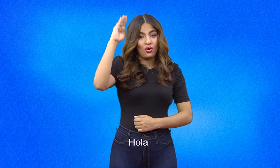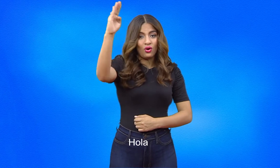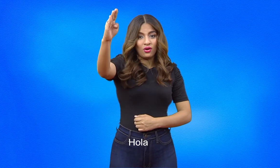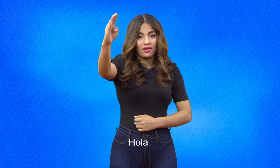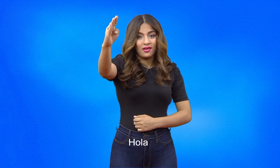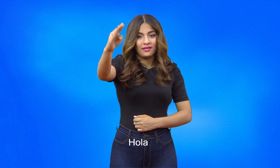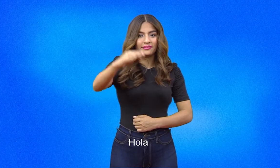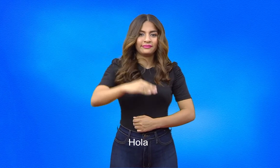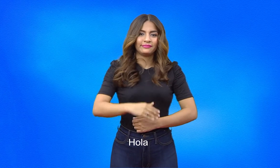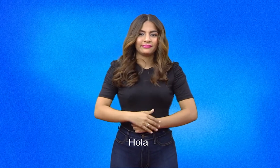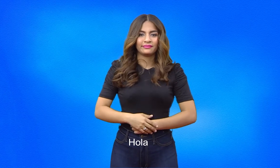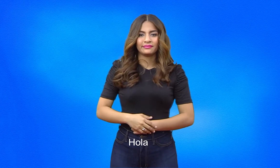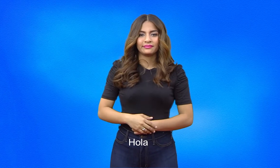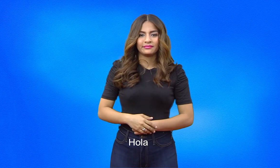Hola.